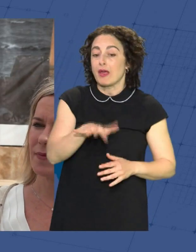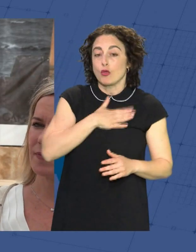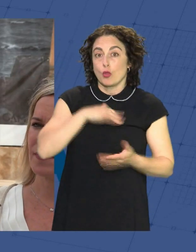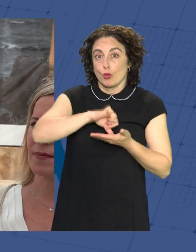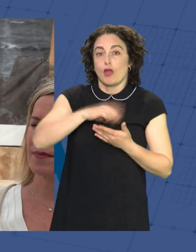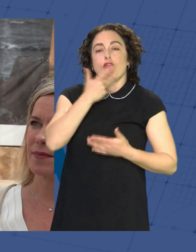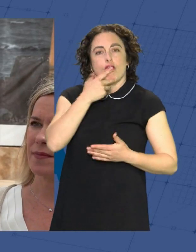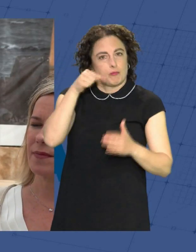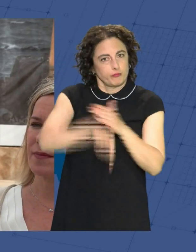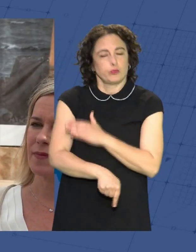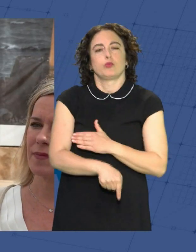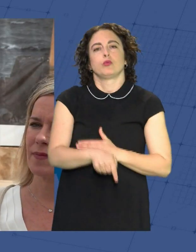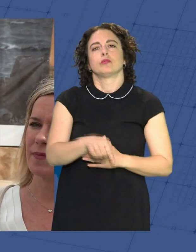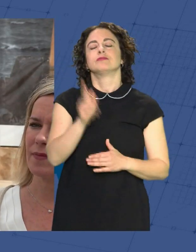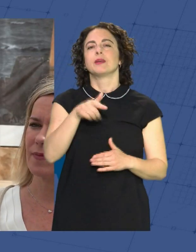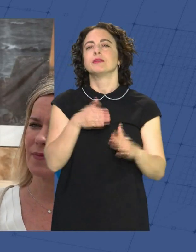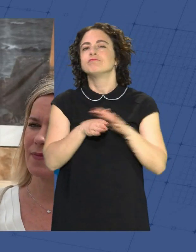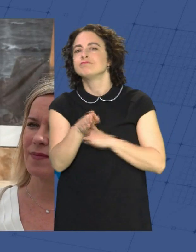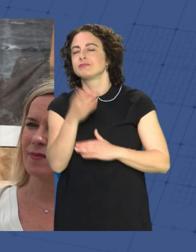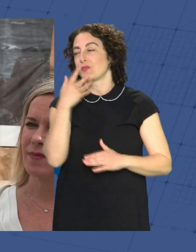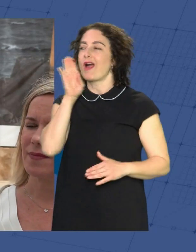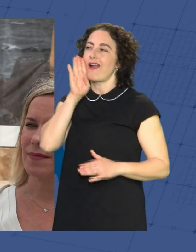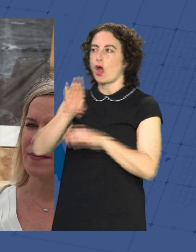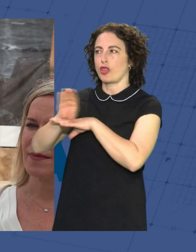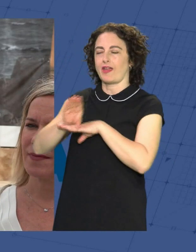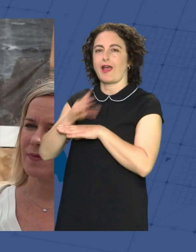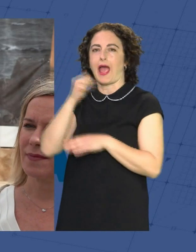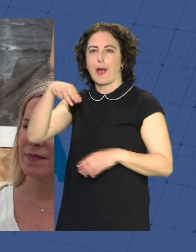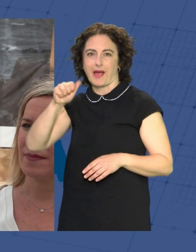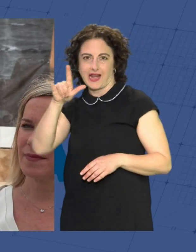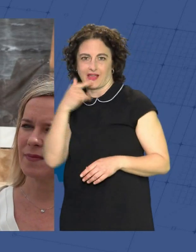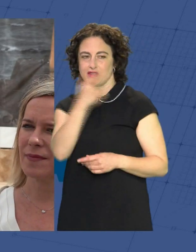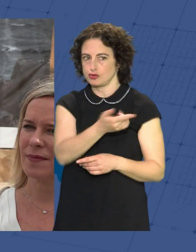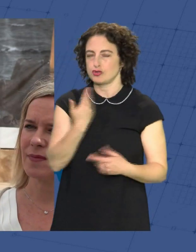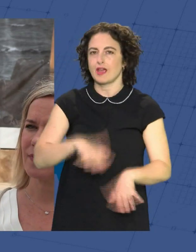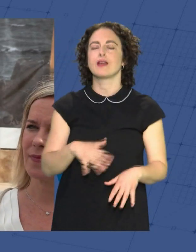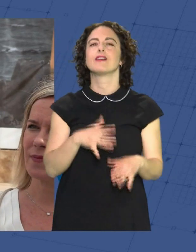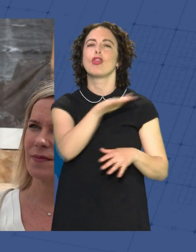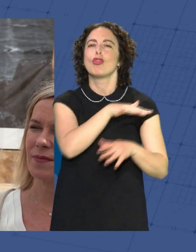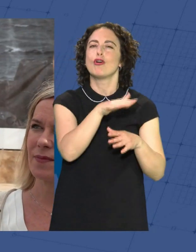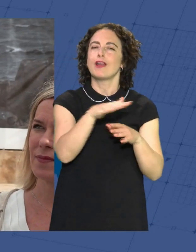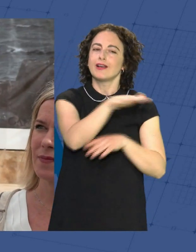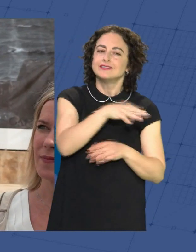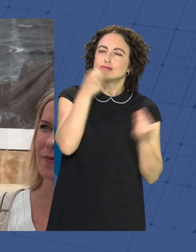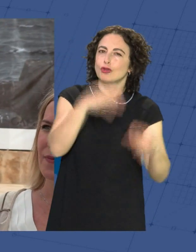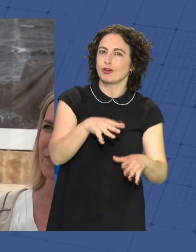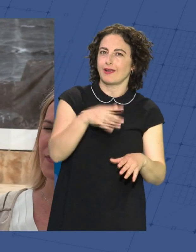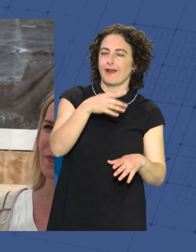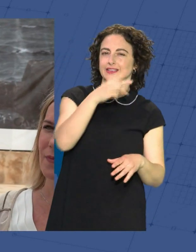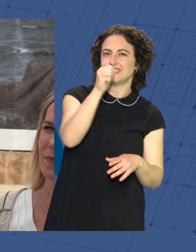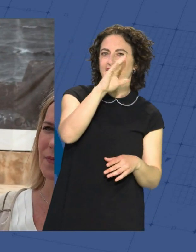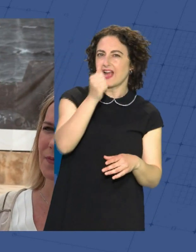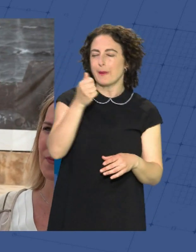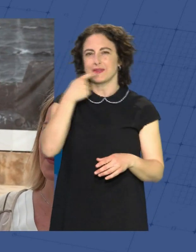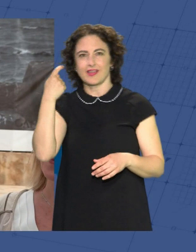vamos a poder adentrarnos también en, bueno, como decía nuestra concejal Amalia también previamente, en esa zona del casco histórico y la Chanca Pescadería, que alguna vez es muy